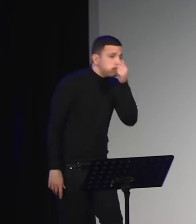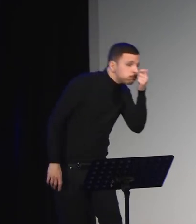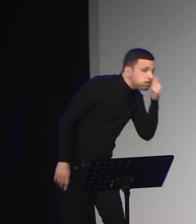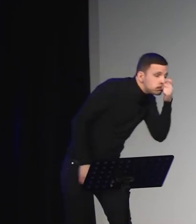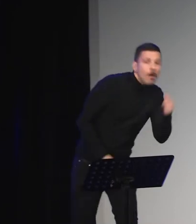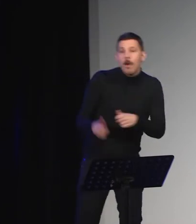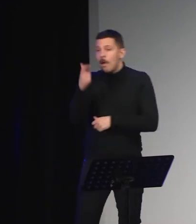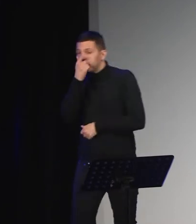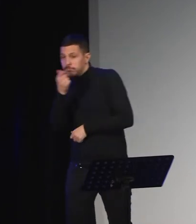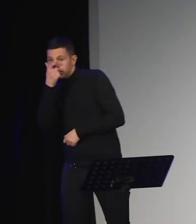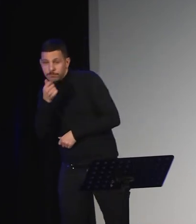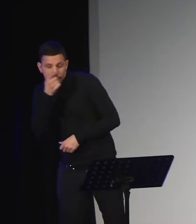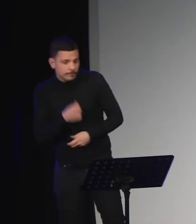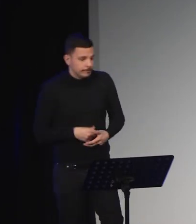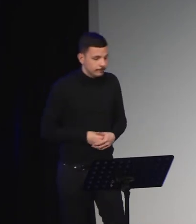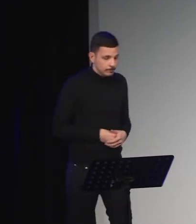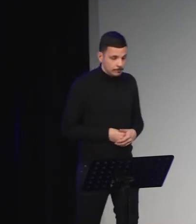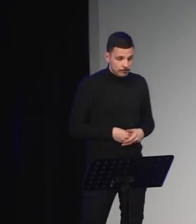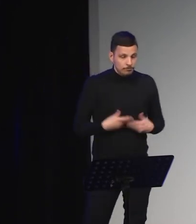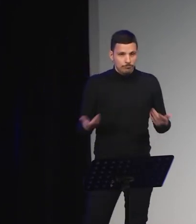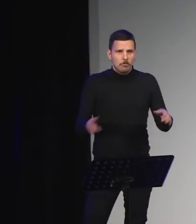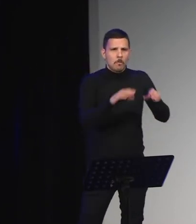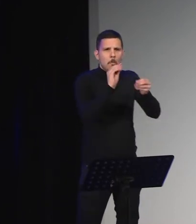l'autre, d'une civière à l'autre et sans préparation.